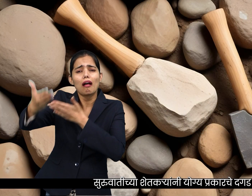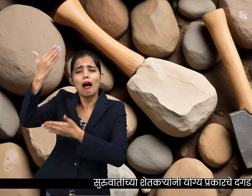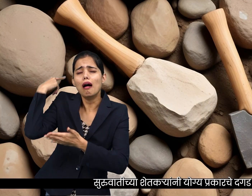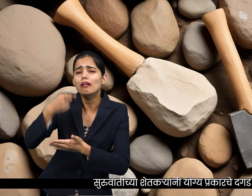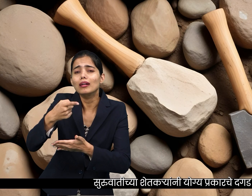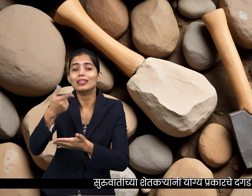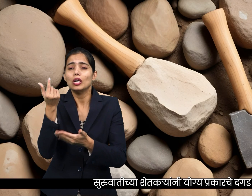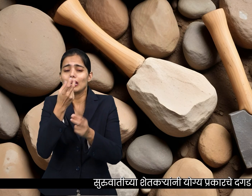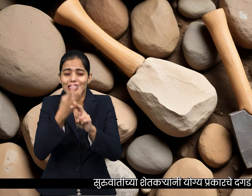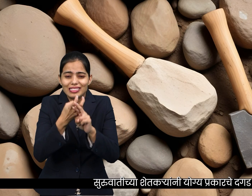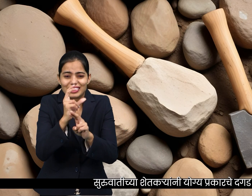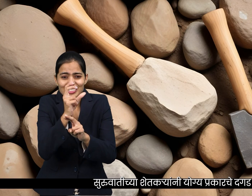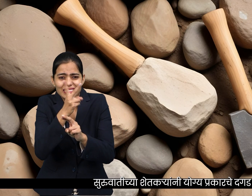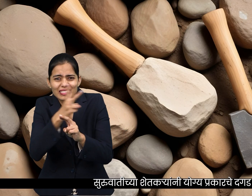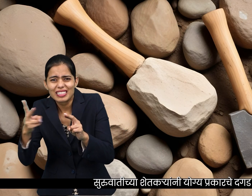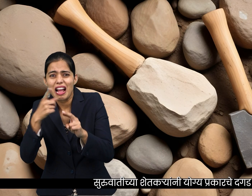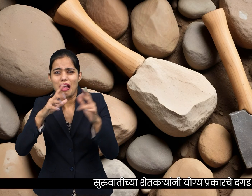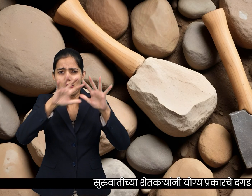सुरुवातीच्या शेतकऱ्यांनी योग्य प्रकारचे दगड